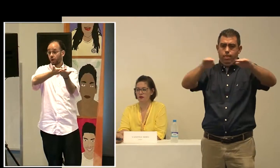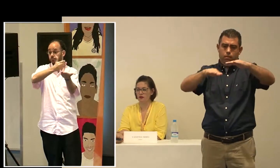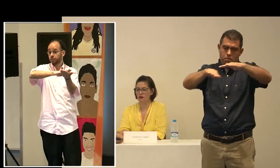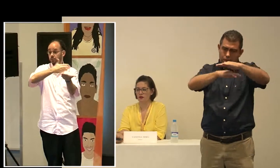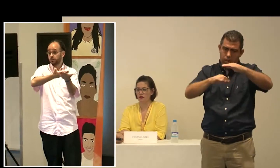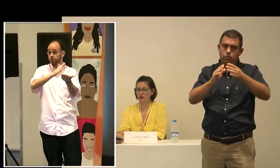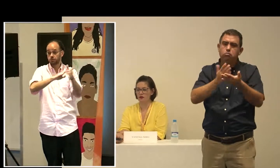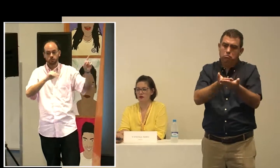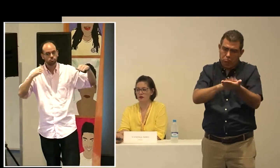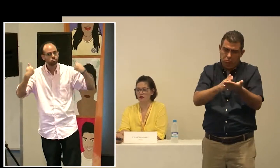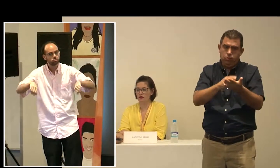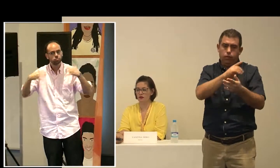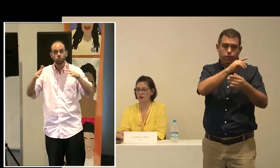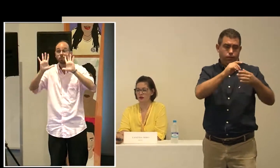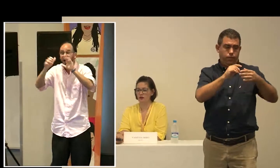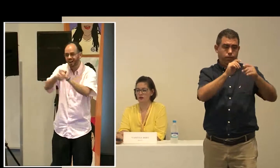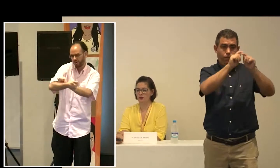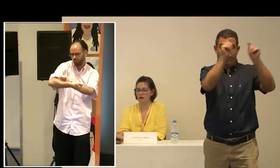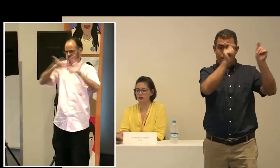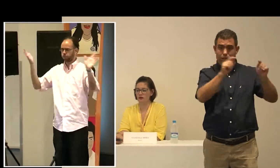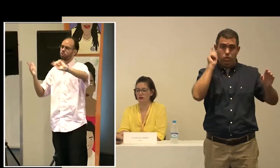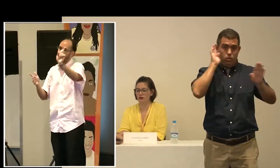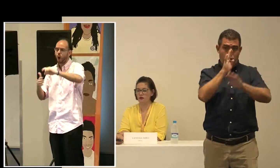Essa é uma classe de ouvintes, são todos intérpretes.